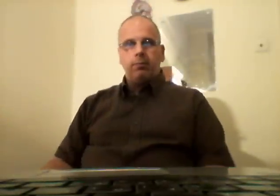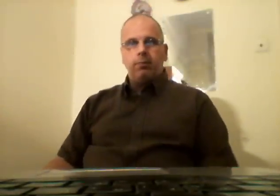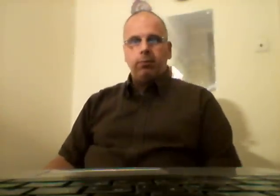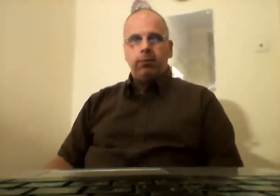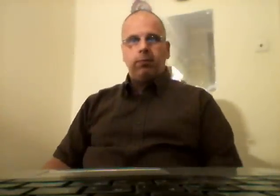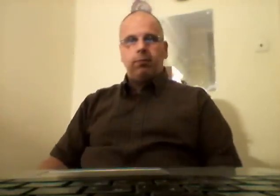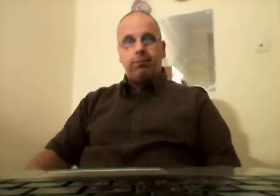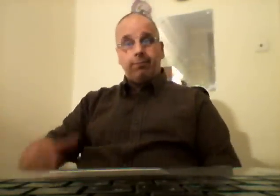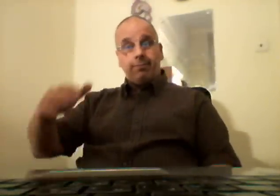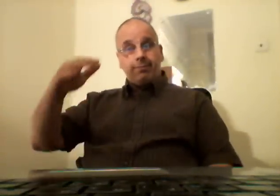Köszönöm szépen!